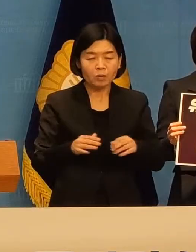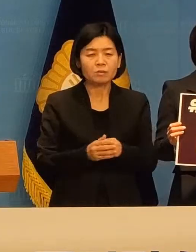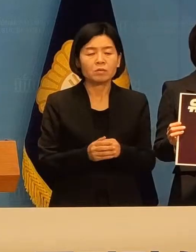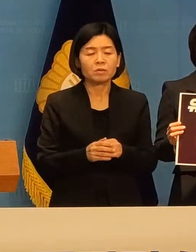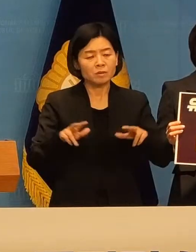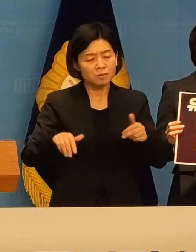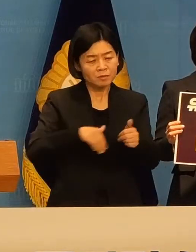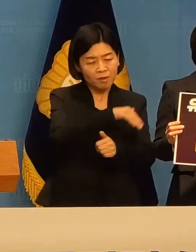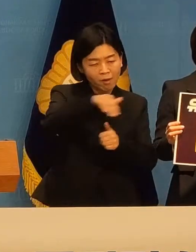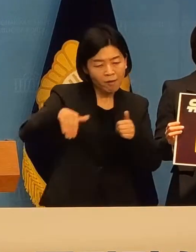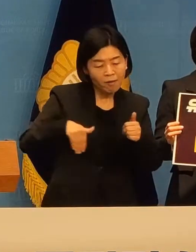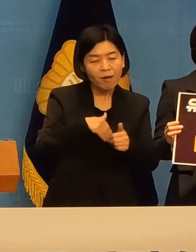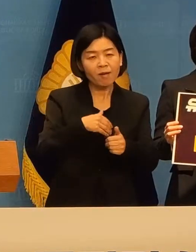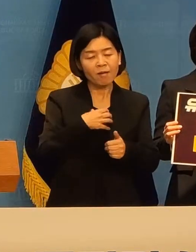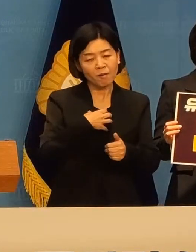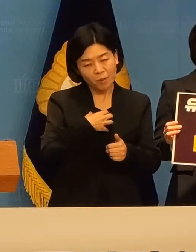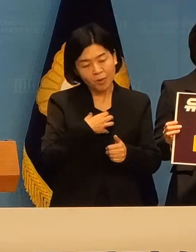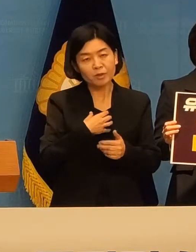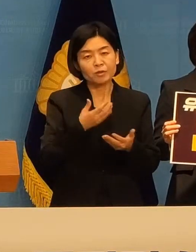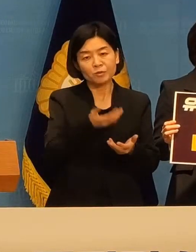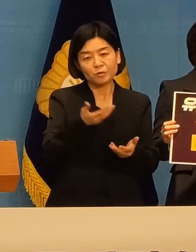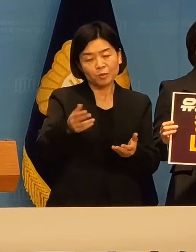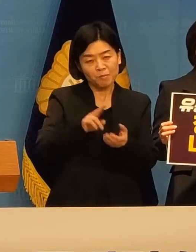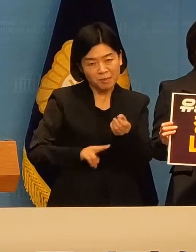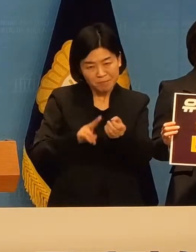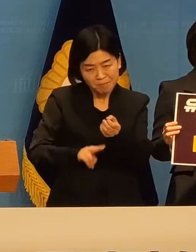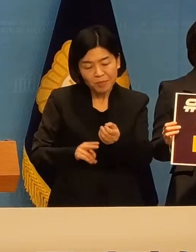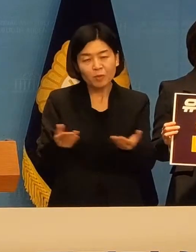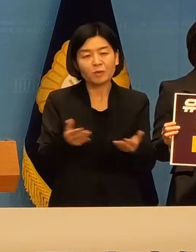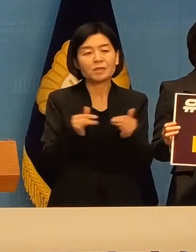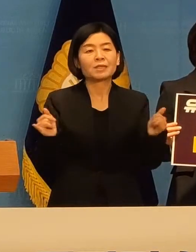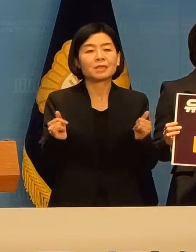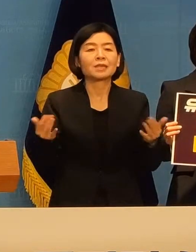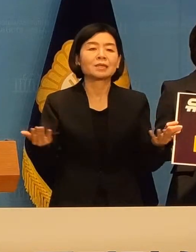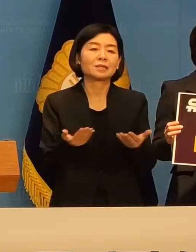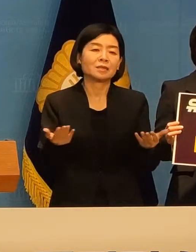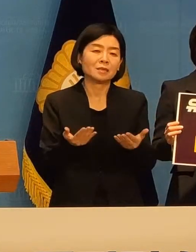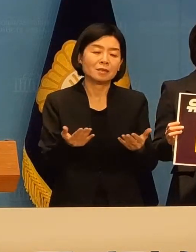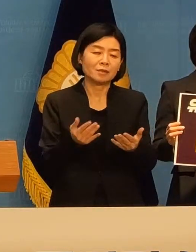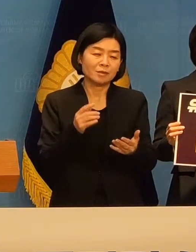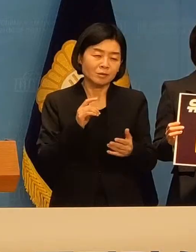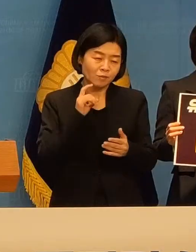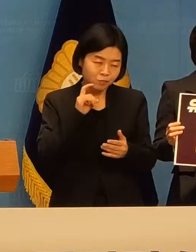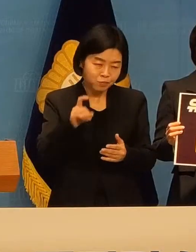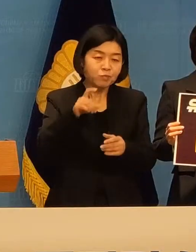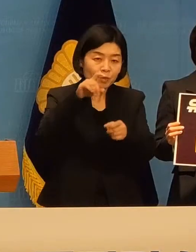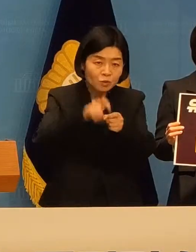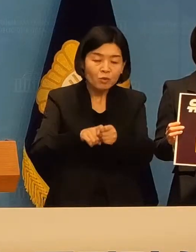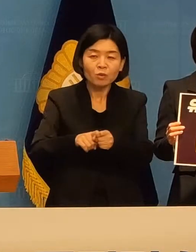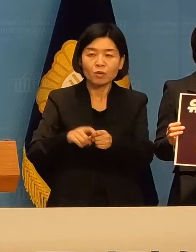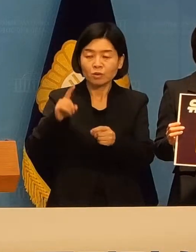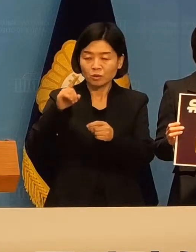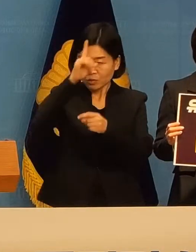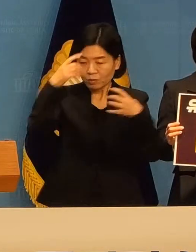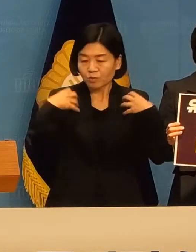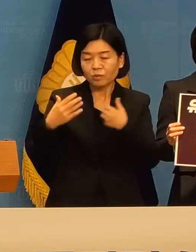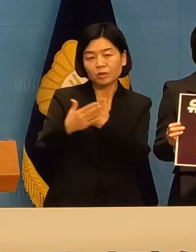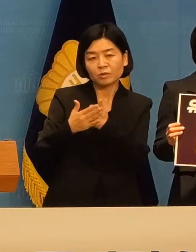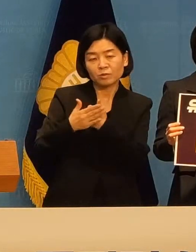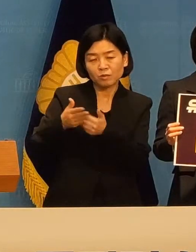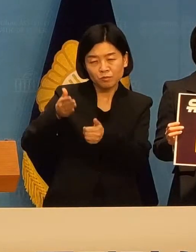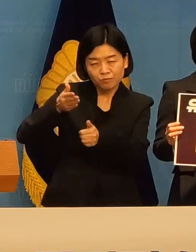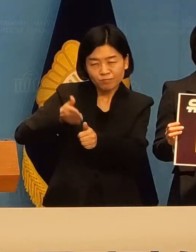풍전등화와 같은 유통 판매 노동자들의 일자리를 지키기 위해 국가적 해결과 지원을 촉구하는